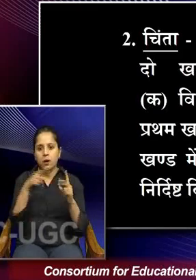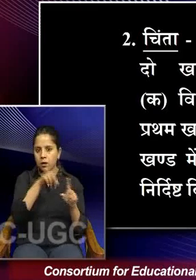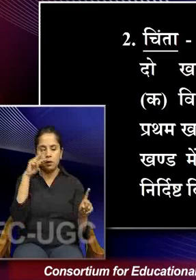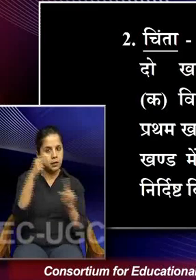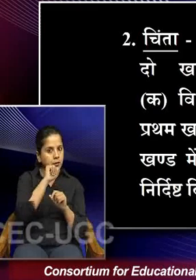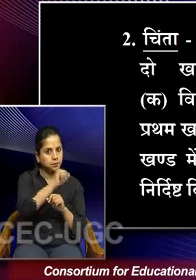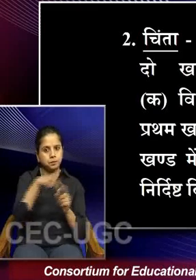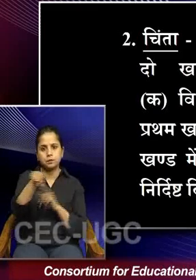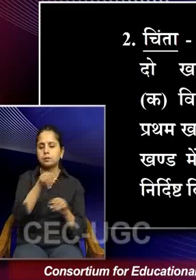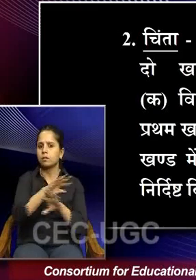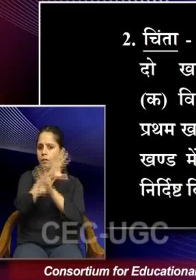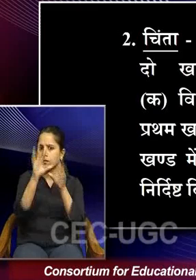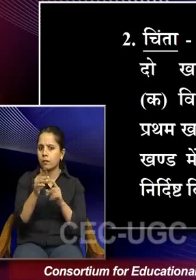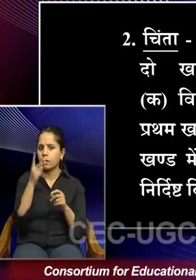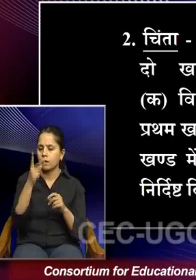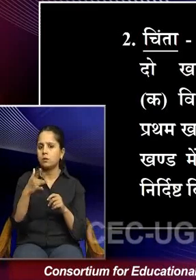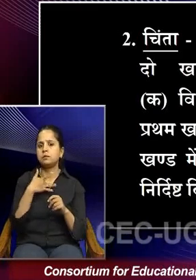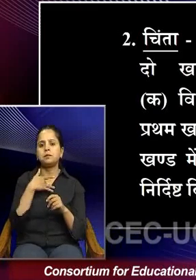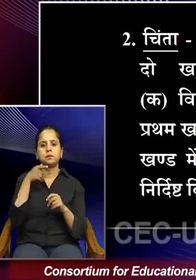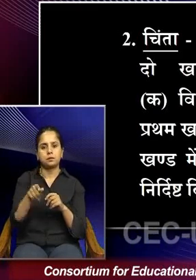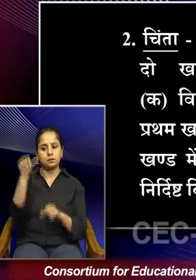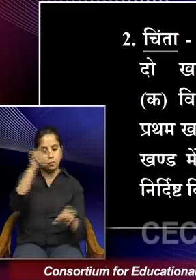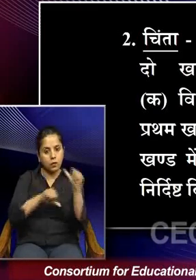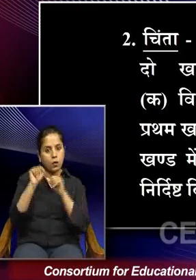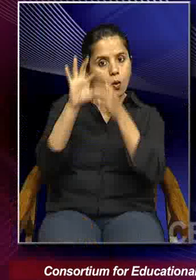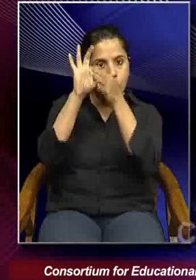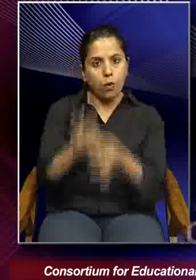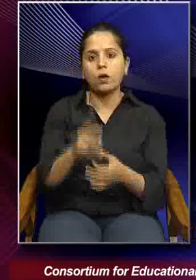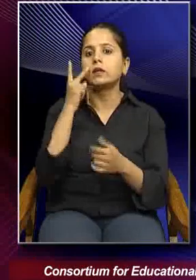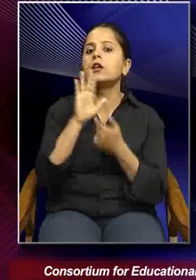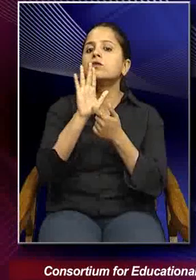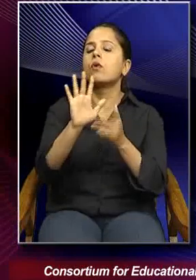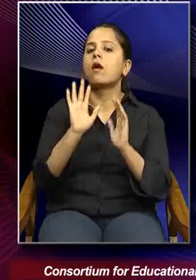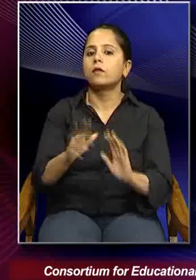पूरे मनोवैज्ञानिक आधार पर निर्दिष्ट करते हैं